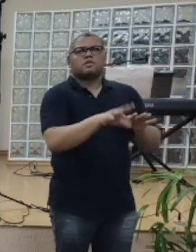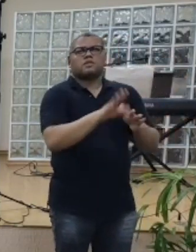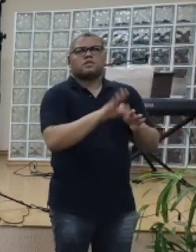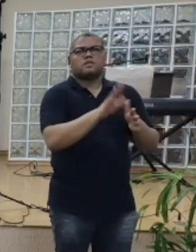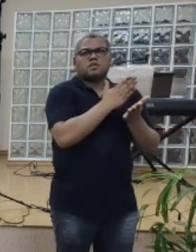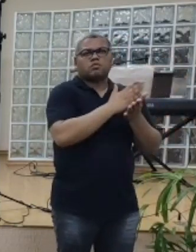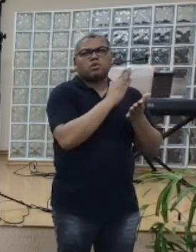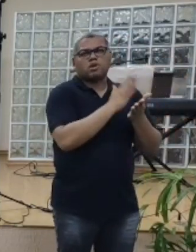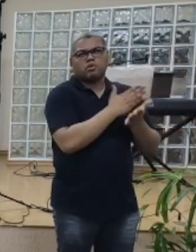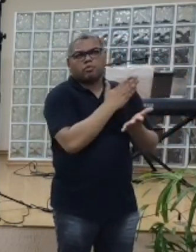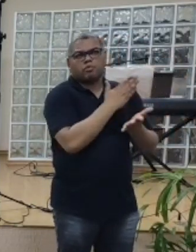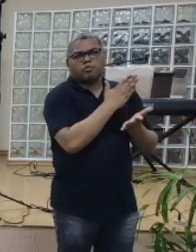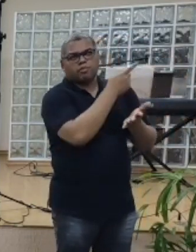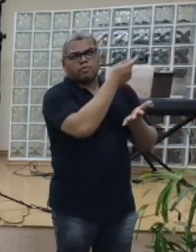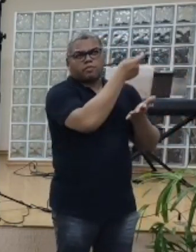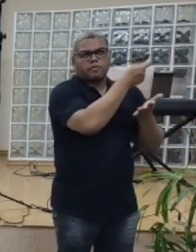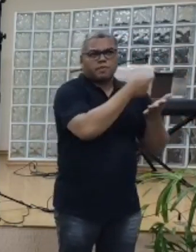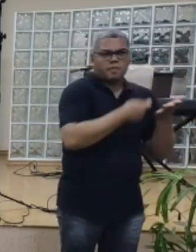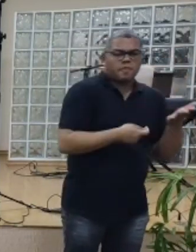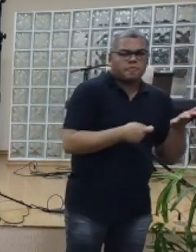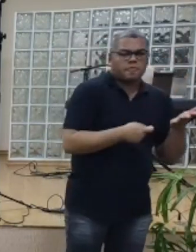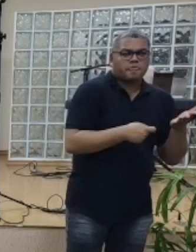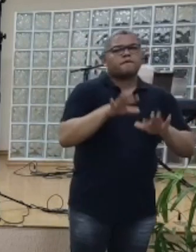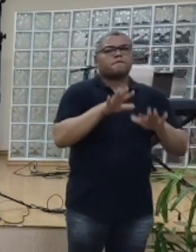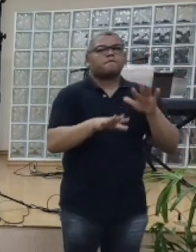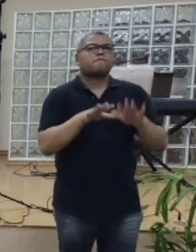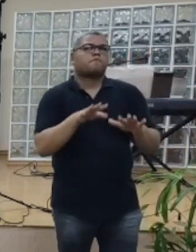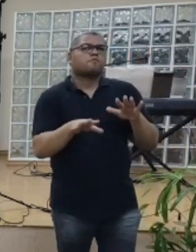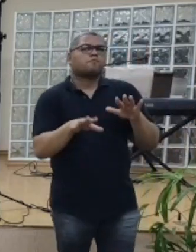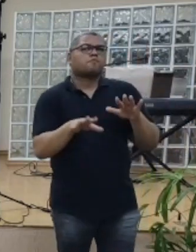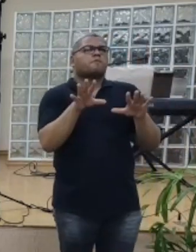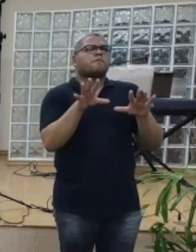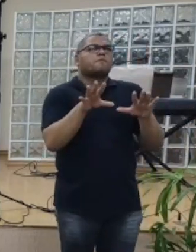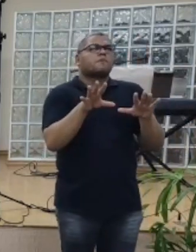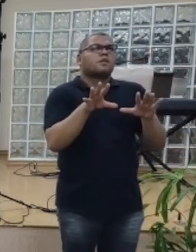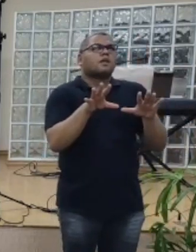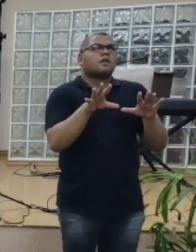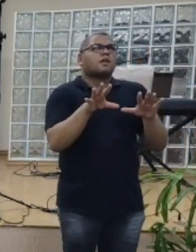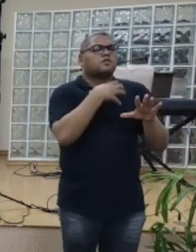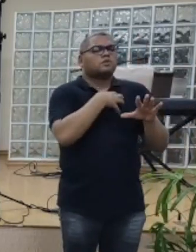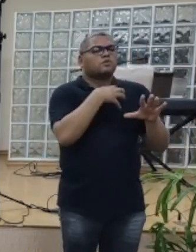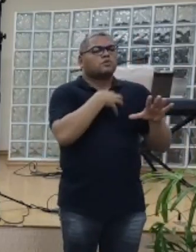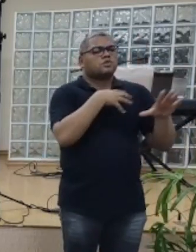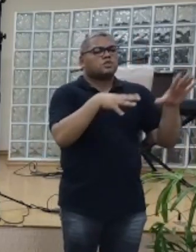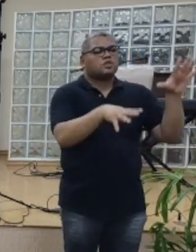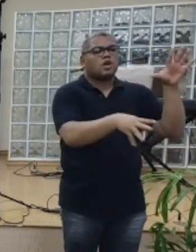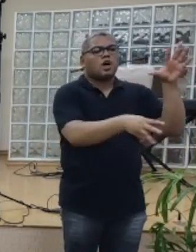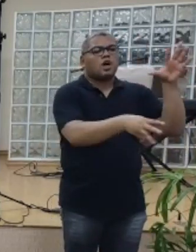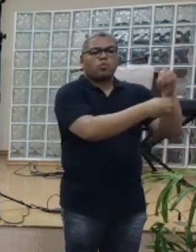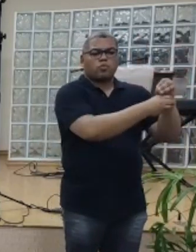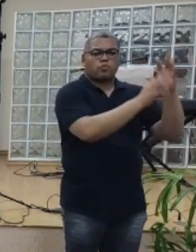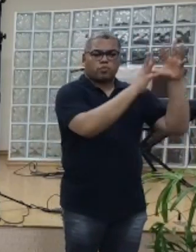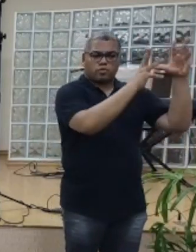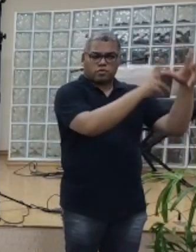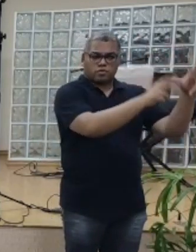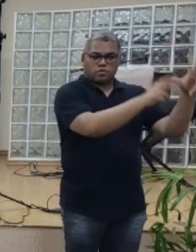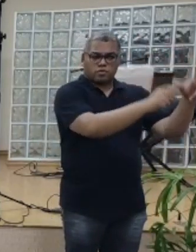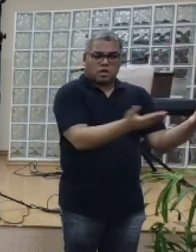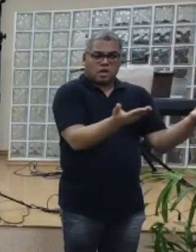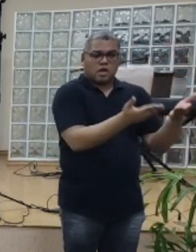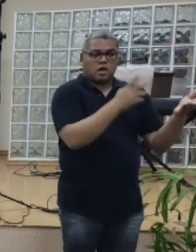partes da carta, não pega outras, e talvez a gente não sinta o conjunto inteiro. Mas, até agora, Paulo vem defendendo o